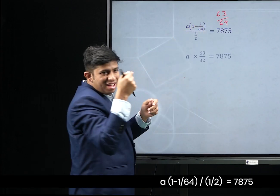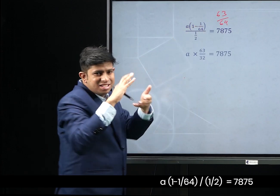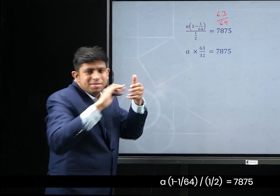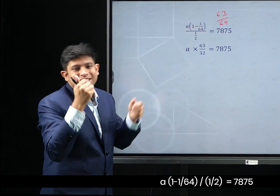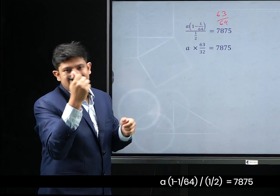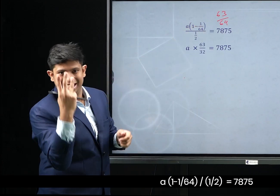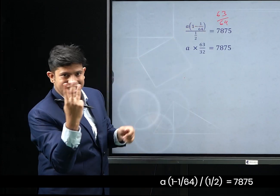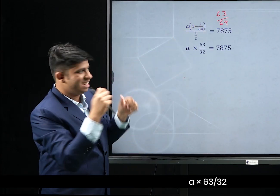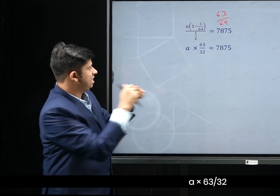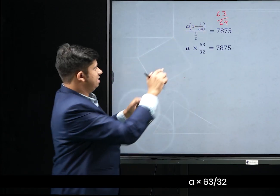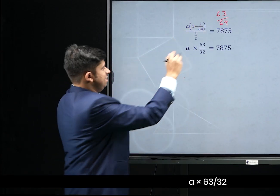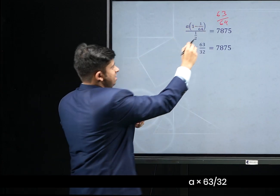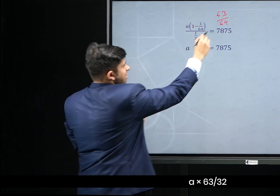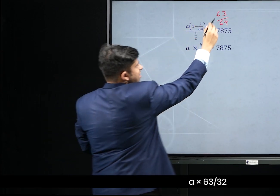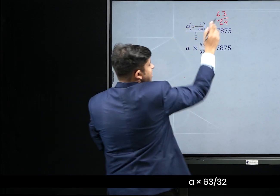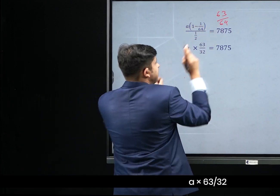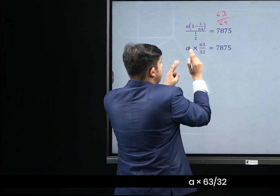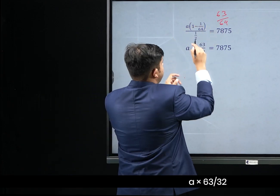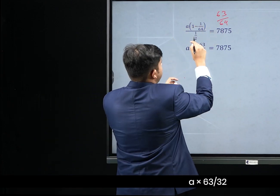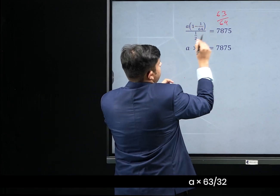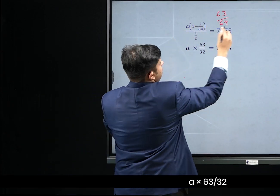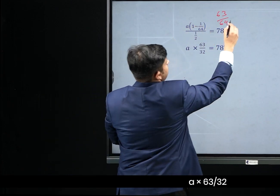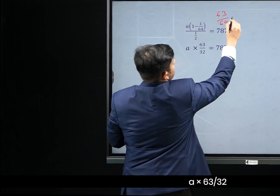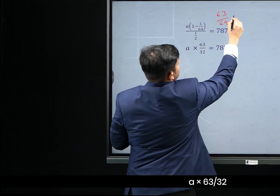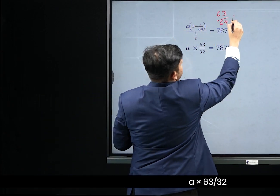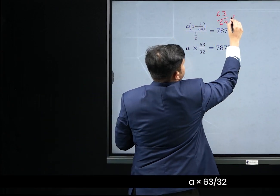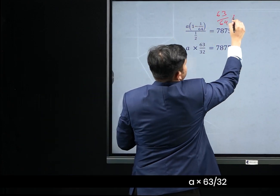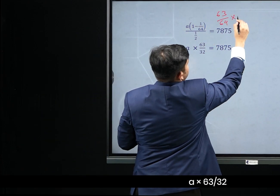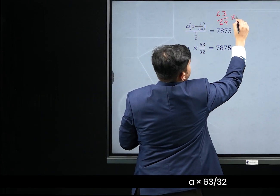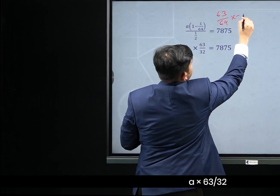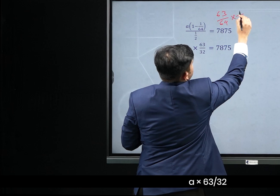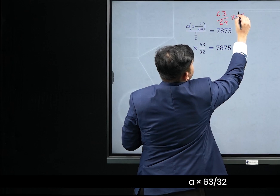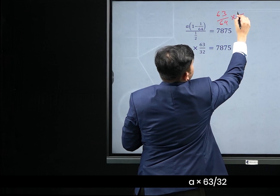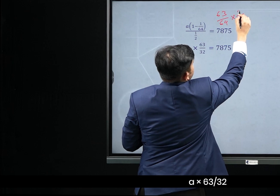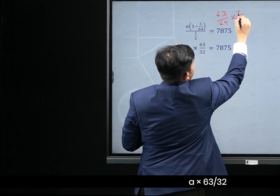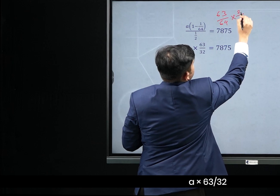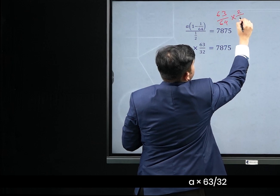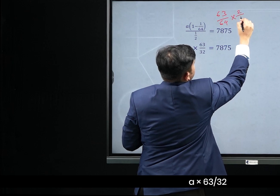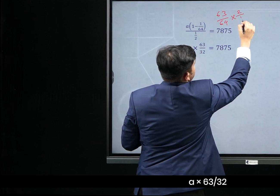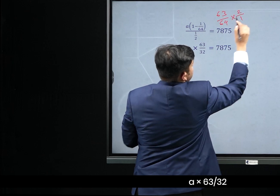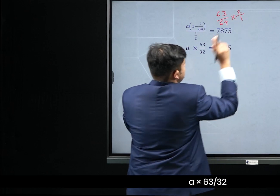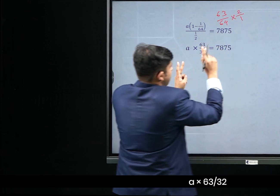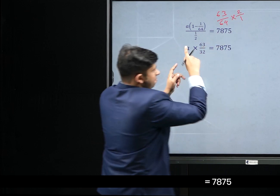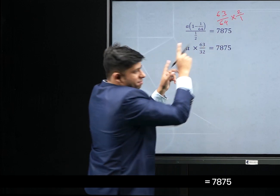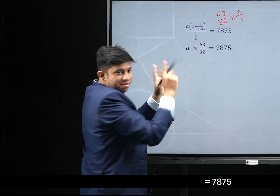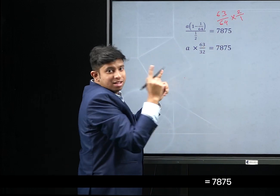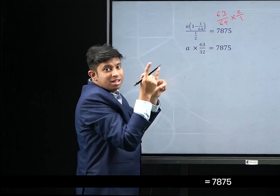7875. கொடுக்கப்பட்டது ஏ பெருக்கல் 63 கீழ் 32 ஈடு